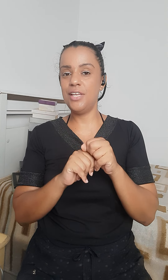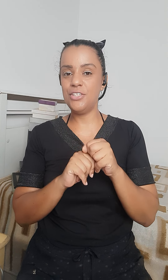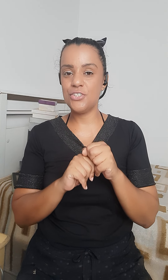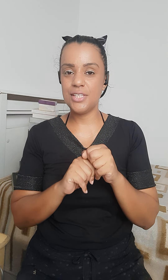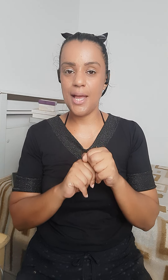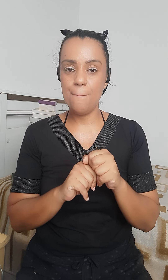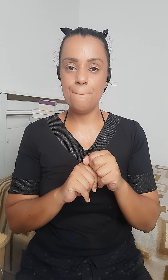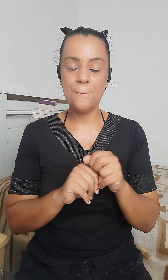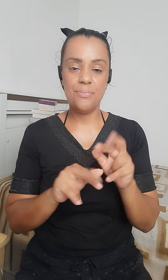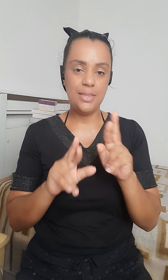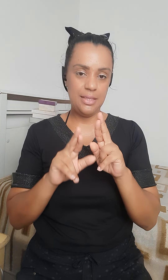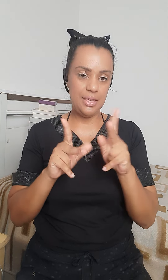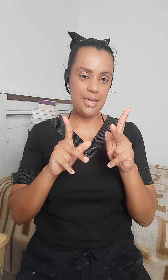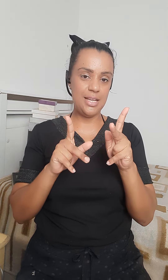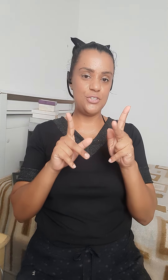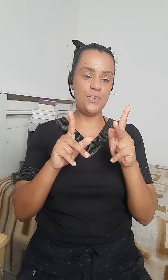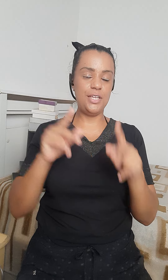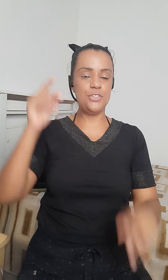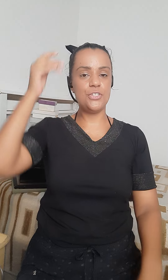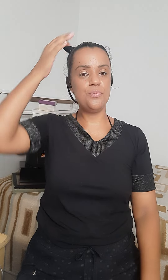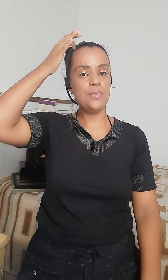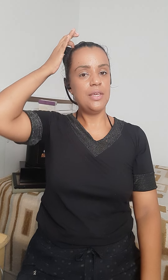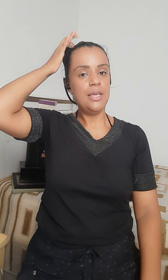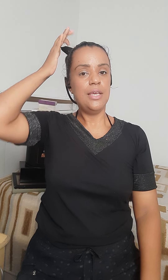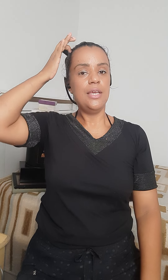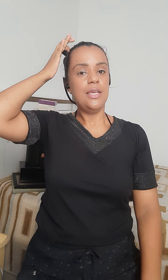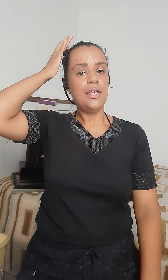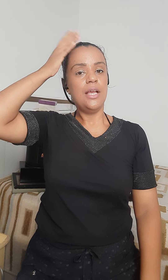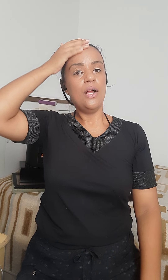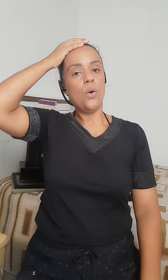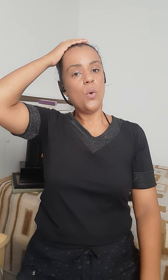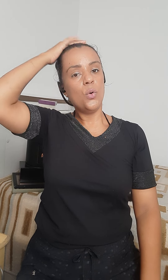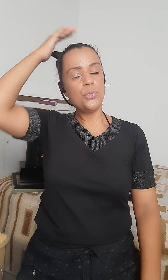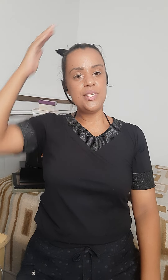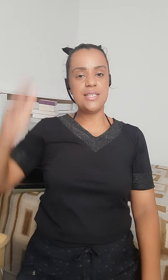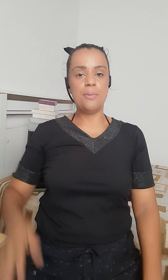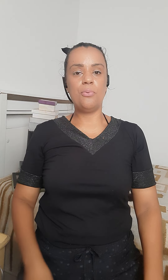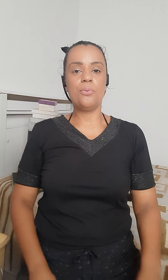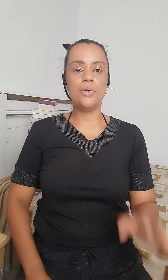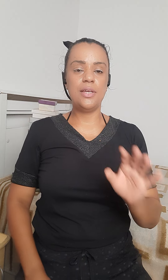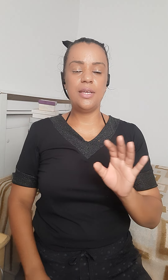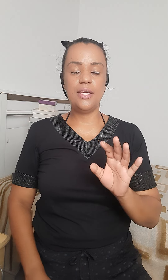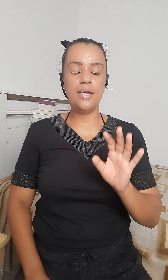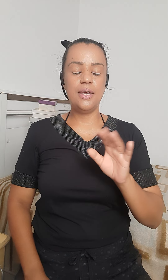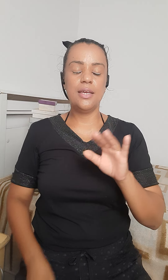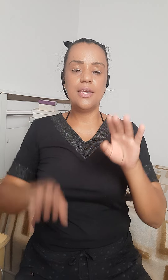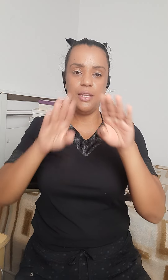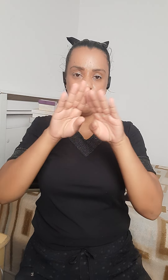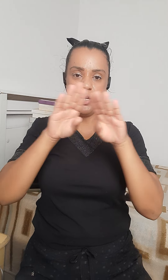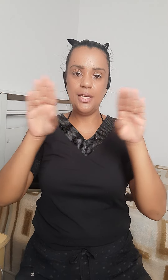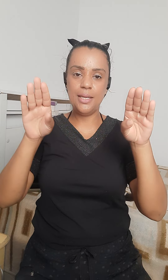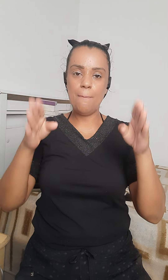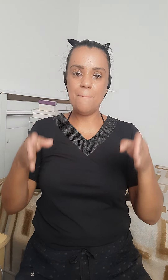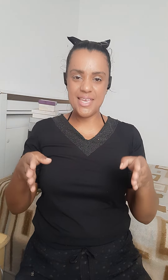diferente, tá? Ele é diferente. Outro exemplo, que nem eu falei,